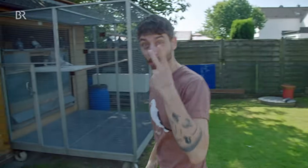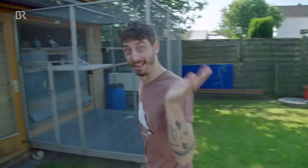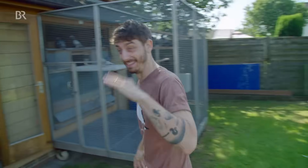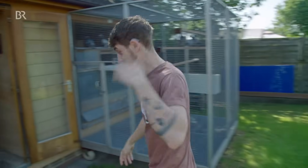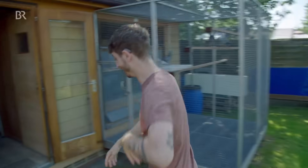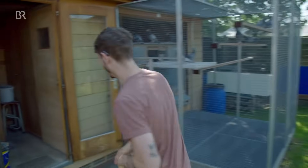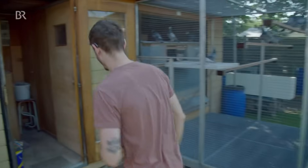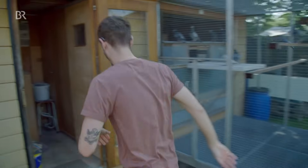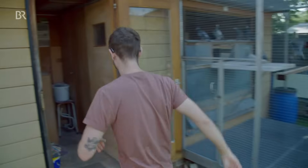Schaut mal hier.